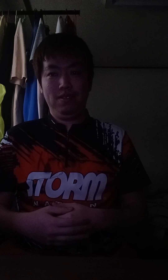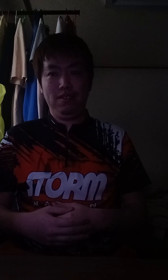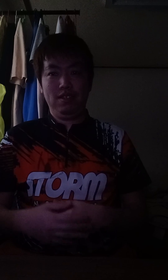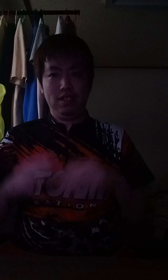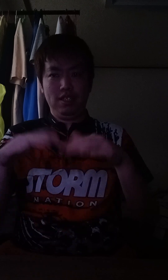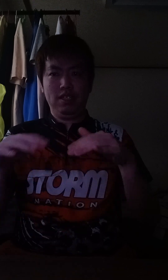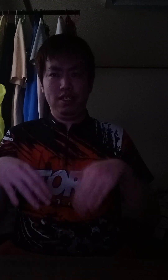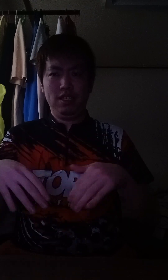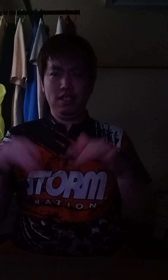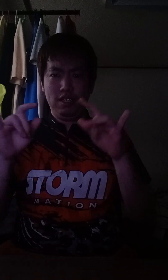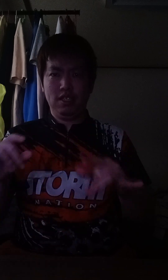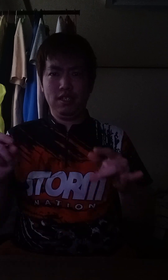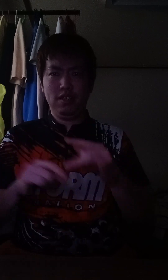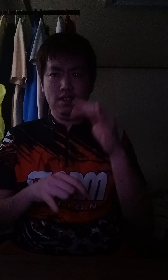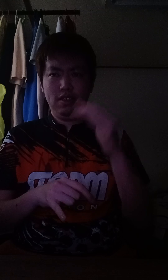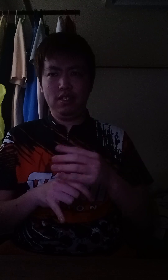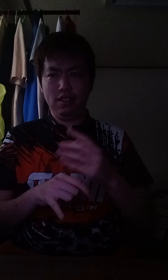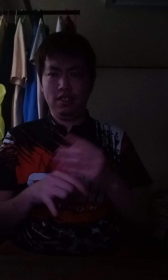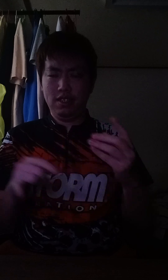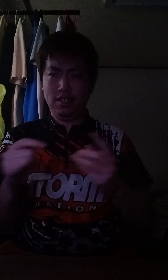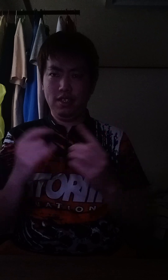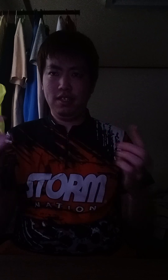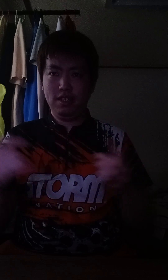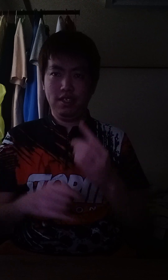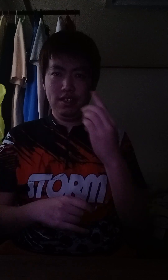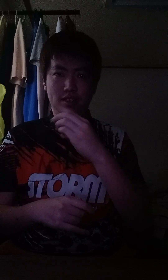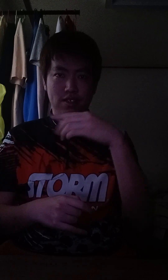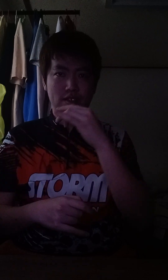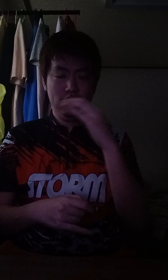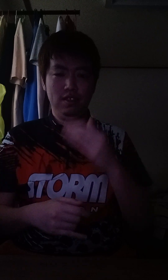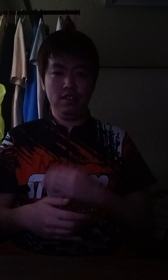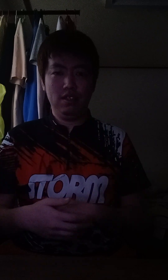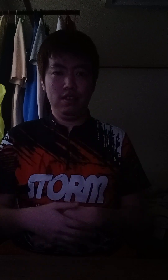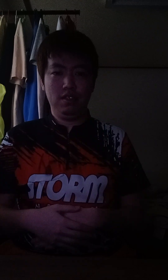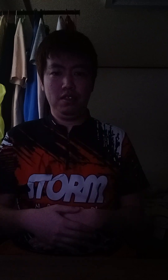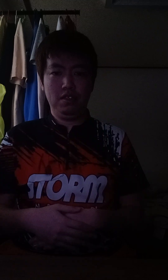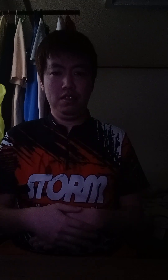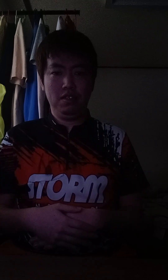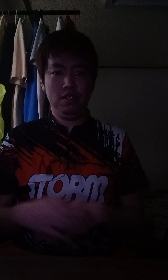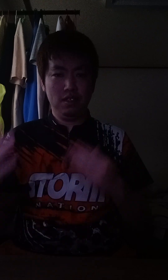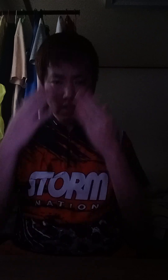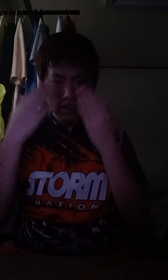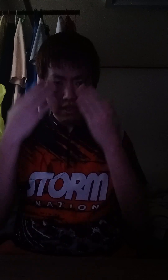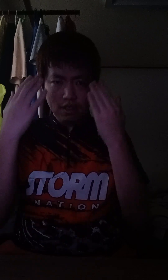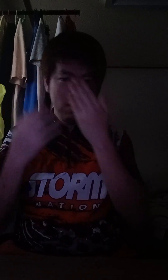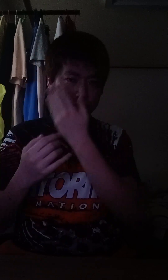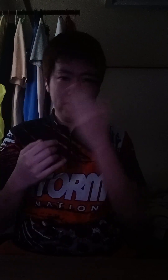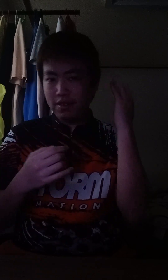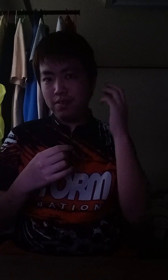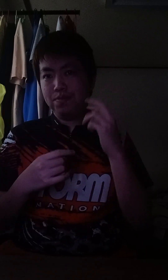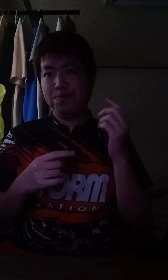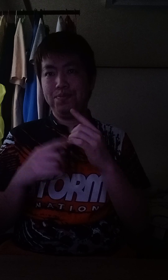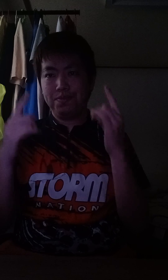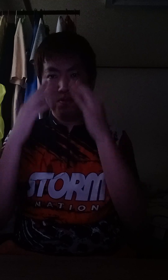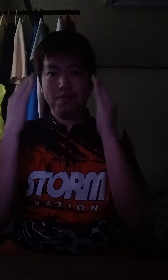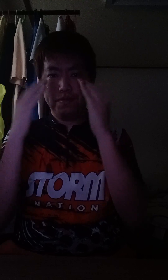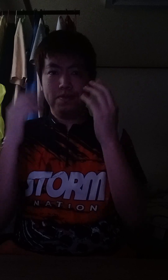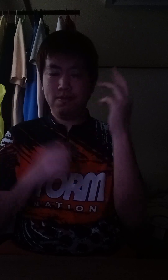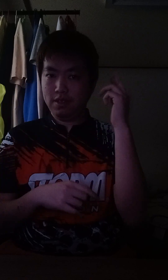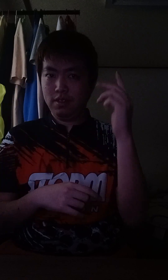아직은 느리지만 스스로 할 수 있는 일을 찾아가는 중인데요. 얼굴에 크림 바르는 일은 승현이의 몫입니다.